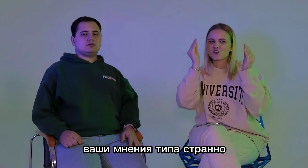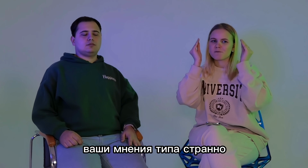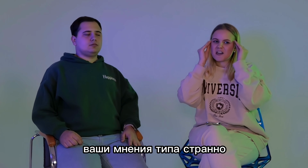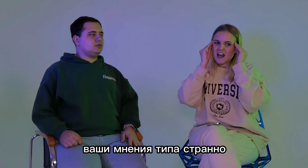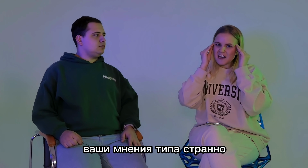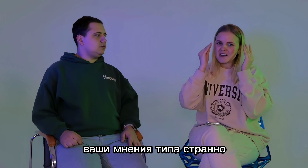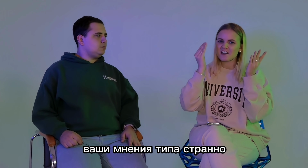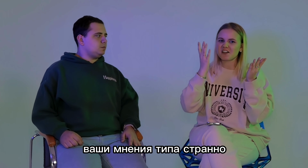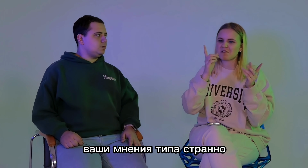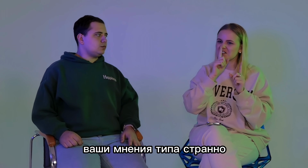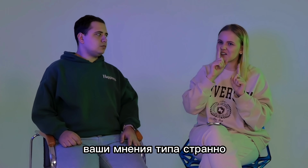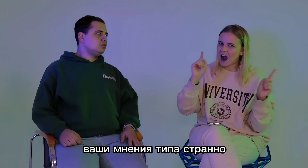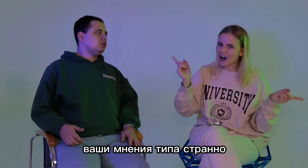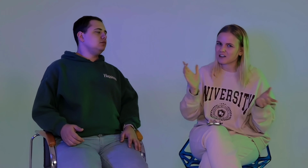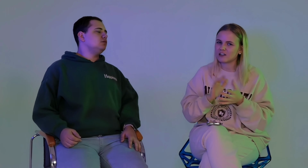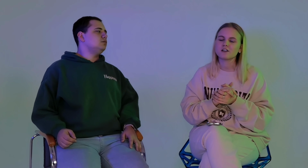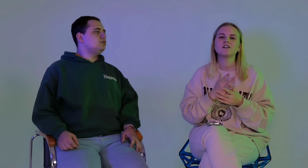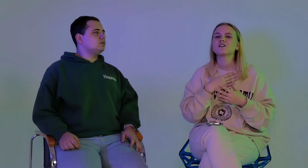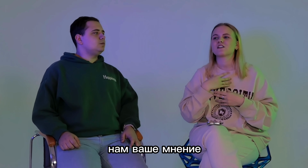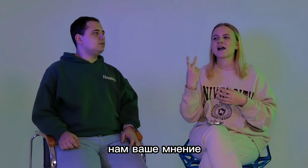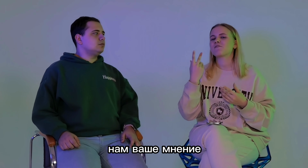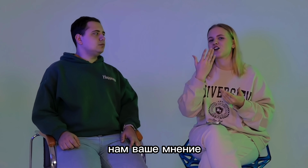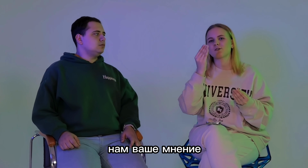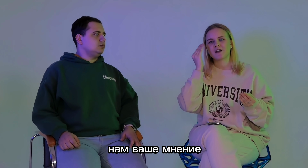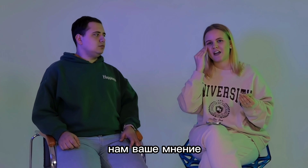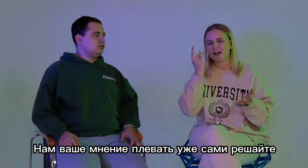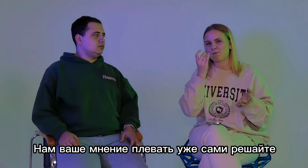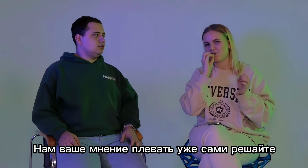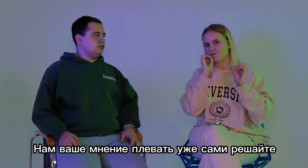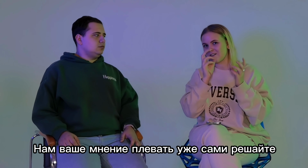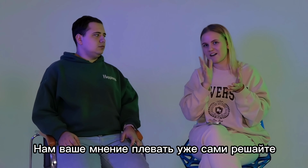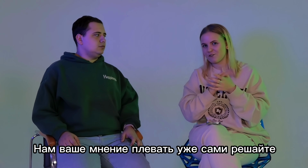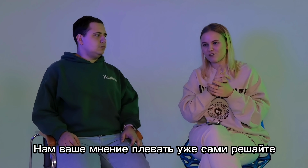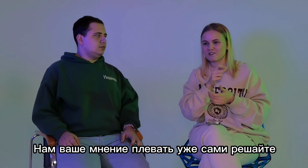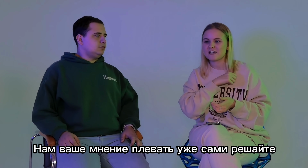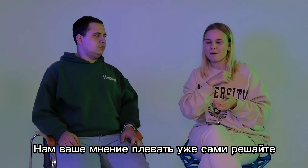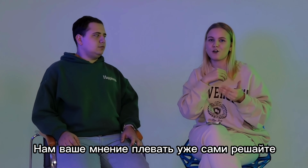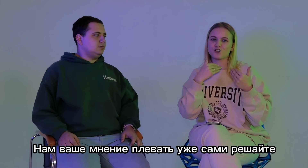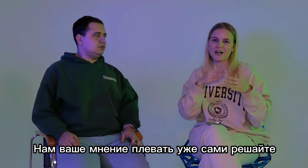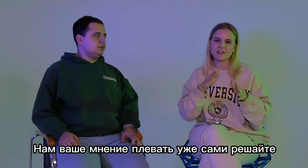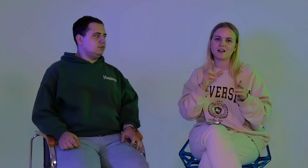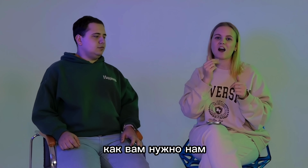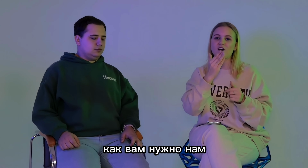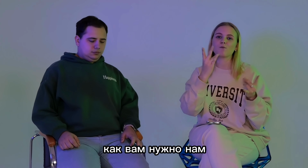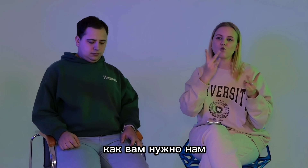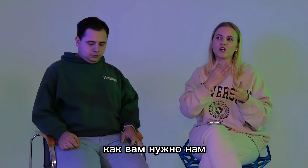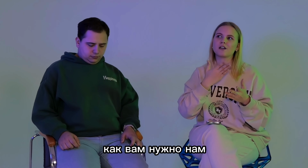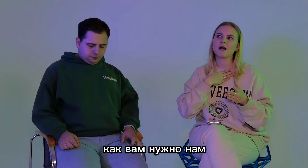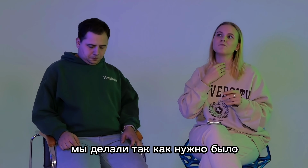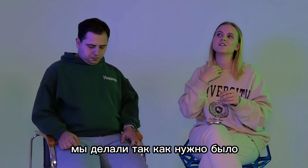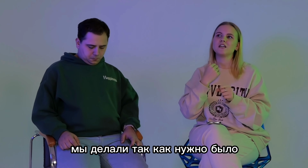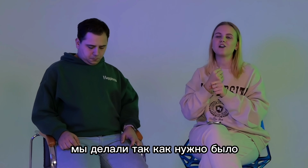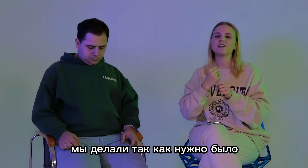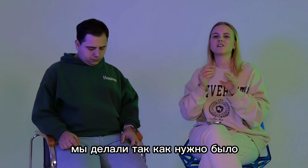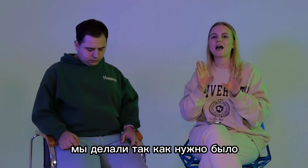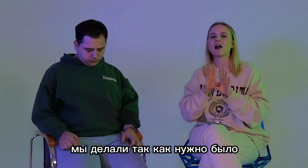ваше мнение, типа страны. Нам ваше мнение какое-то вливали. Вы сами решаете, как вам нужно, нам вы делали так,